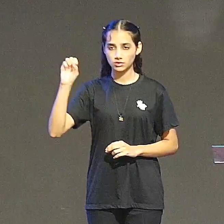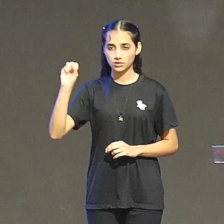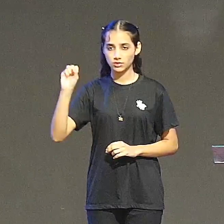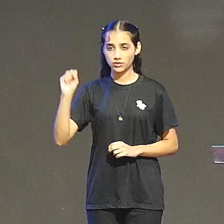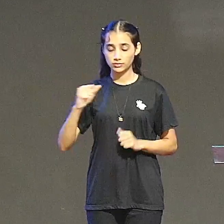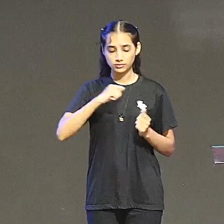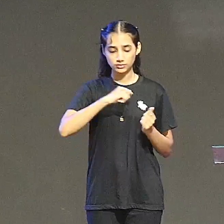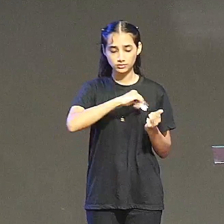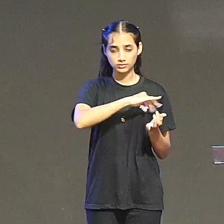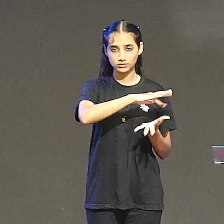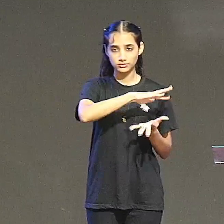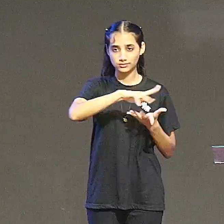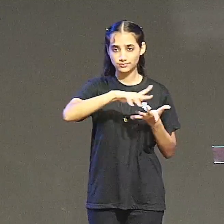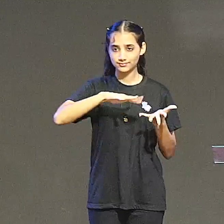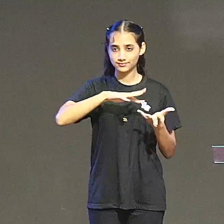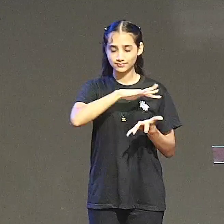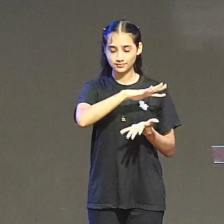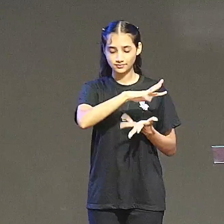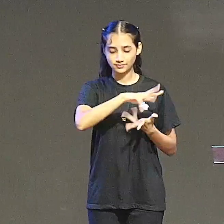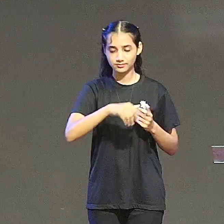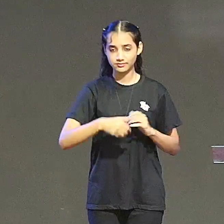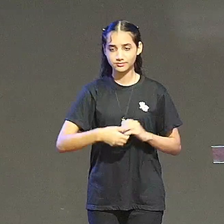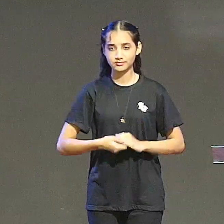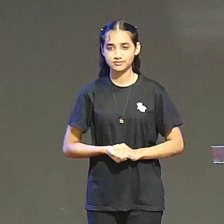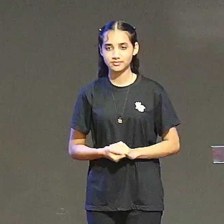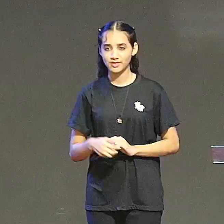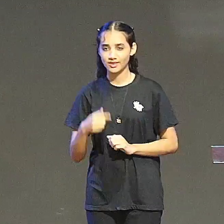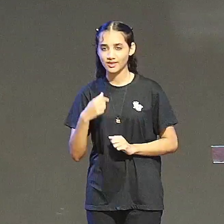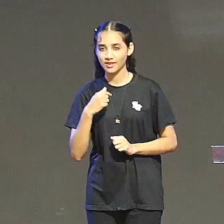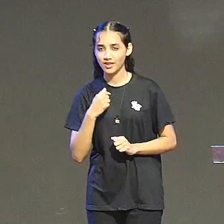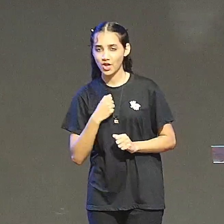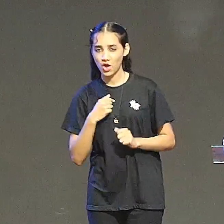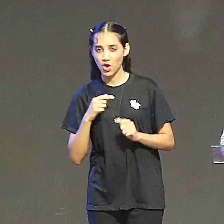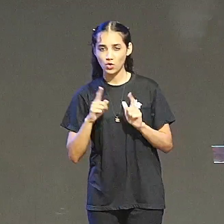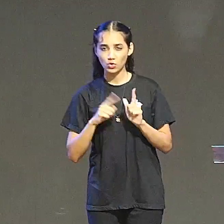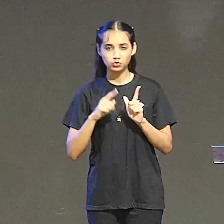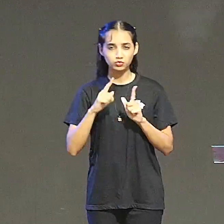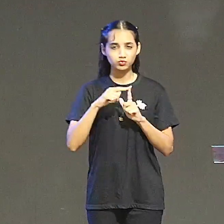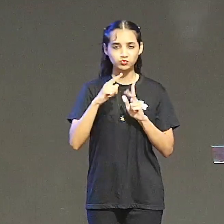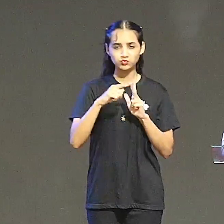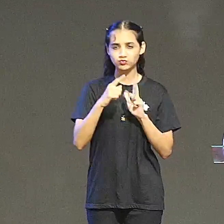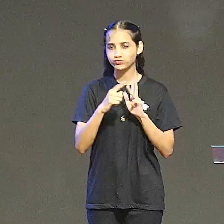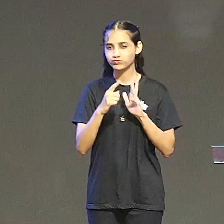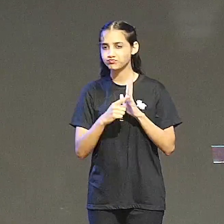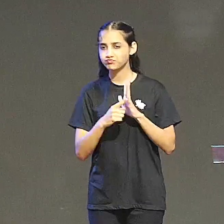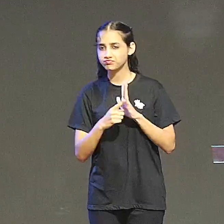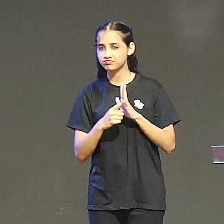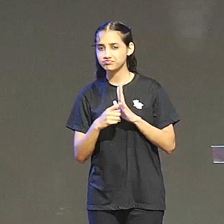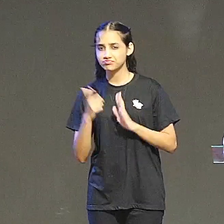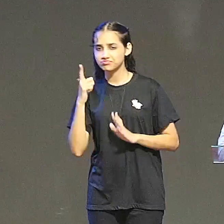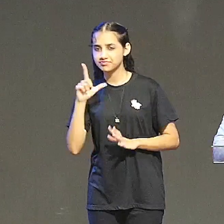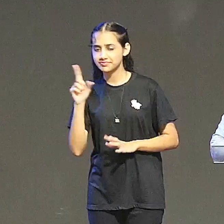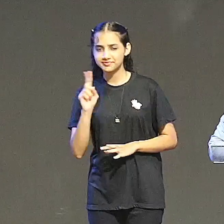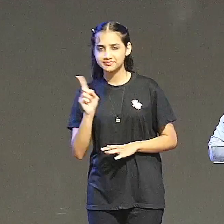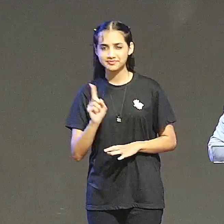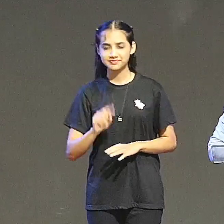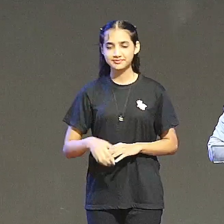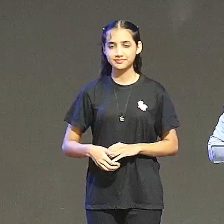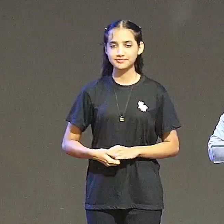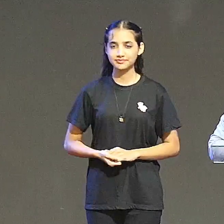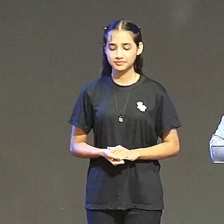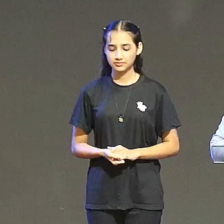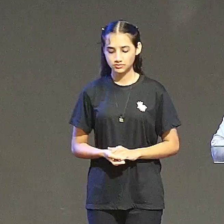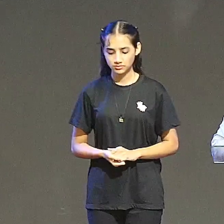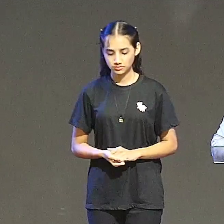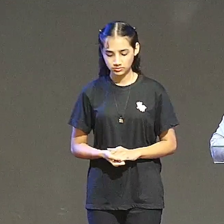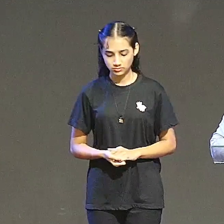galáxias não dá nem para eu chegar nesse cálculo de tentar imaginar para vocês o que que é trilhão eu não dou conta